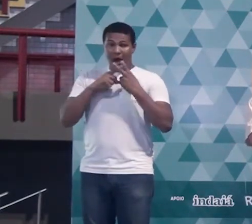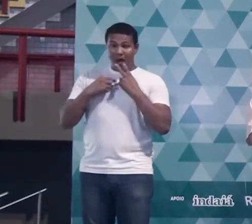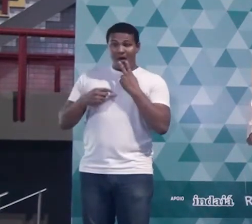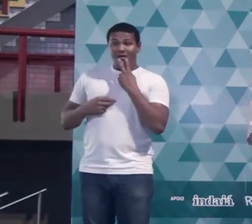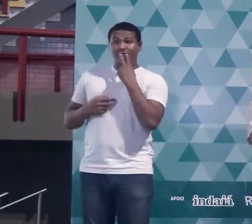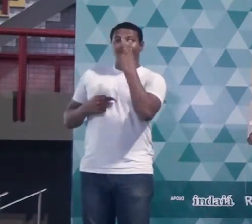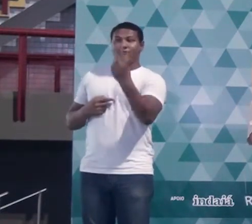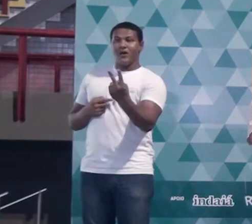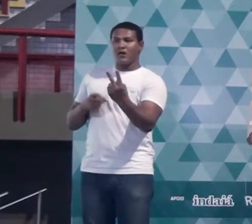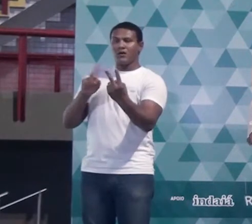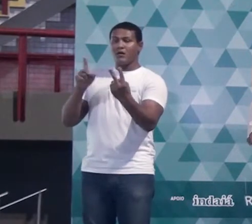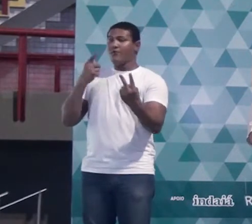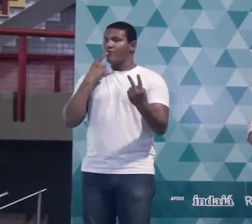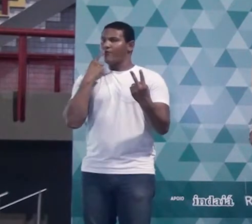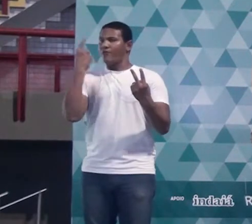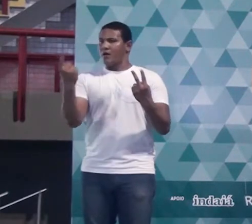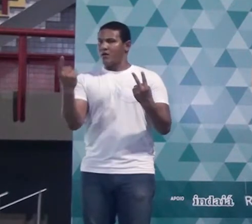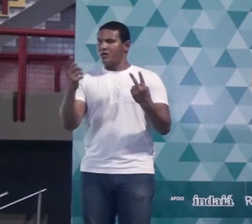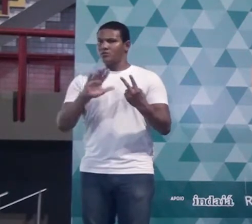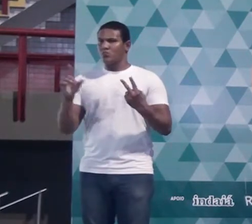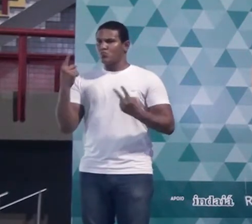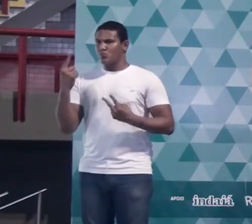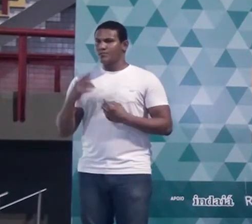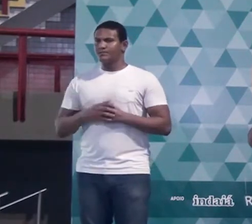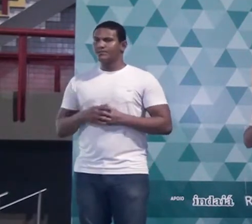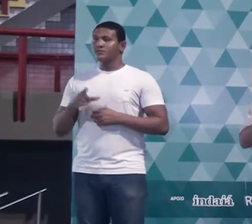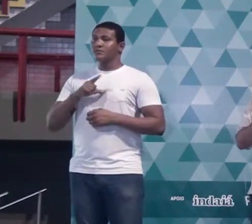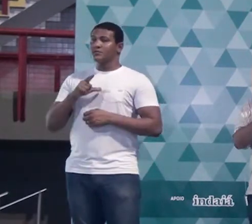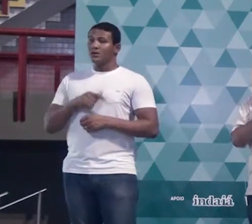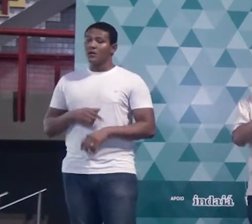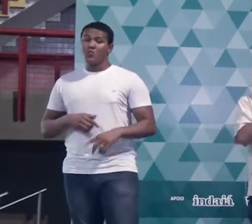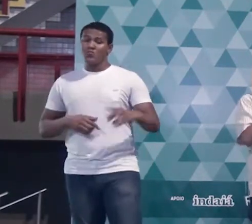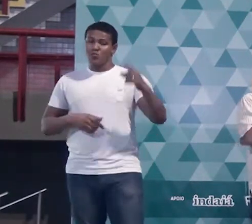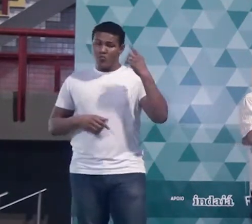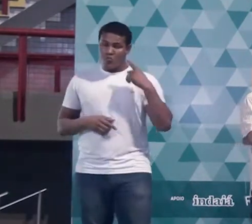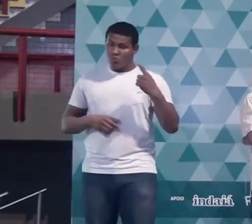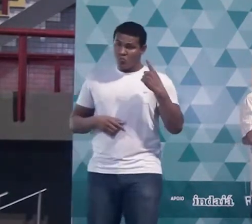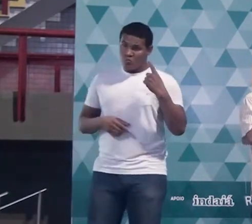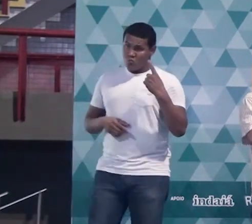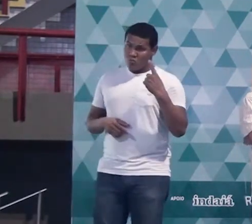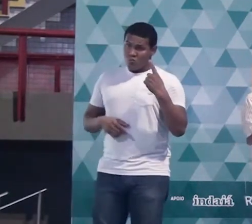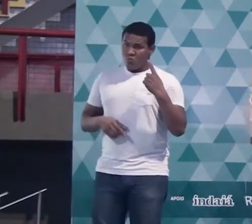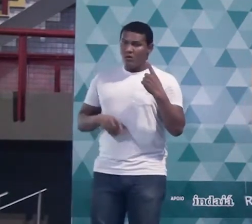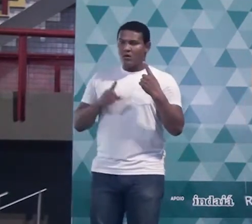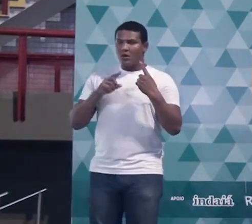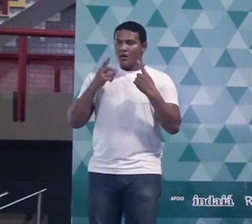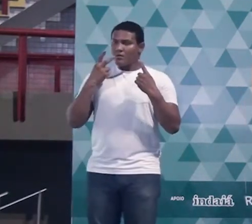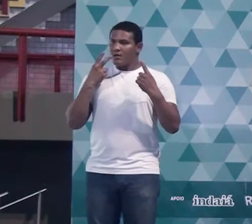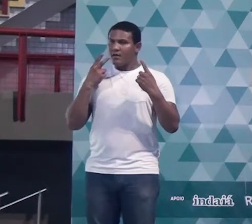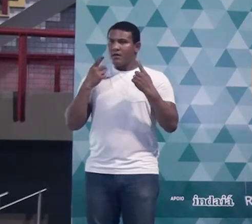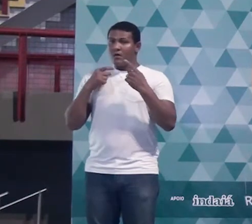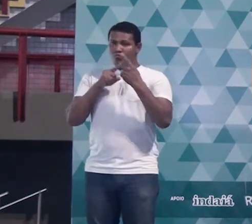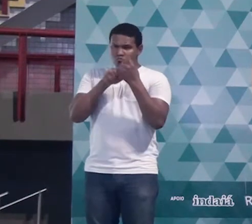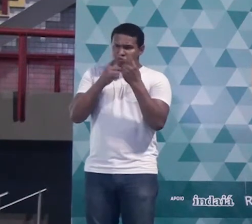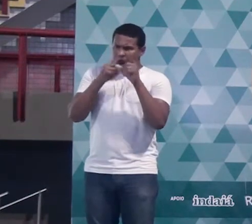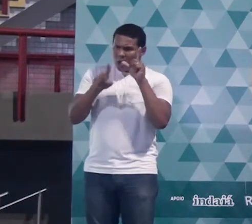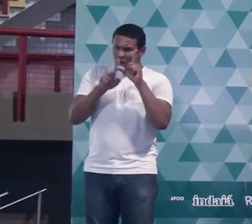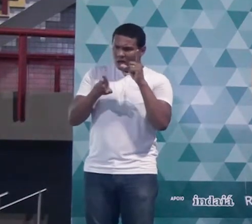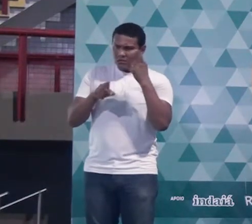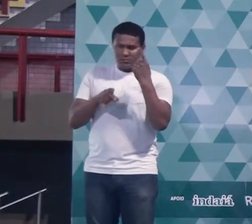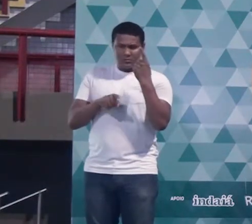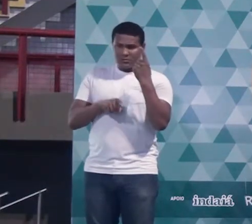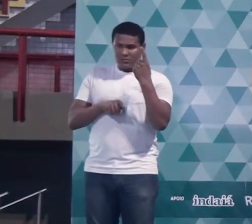corresponde a dois fonemas, como se chama isso? Dífono. O que é dífono? É